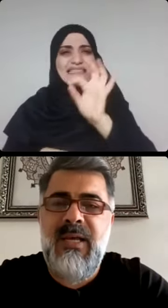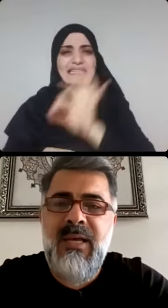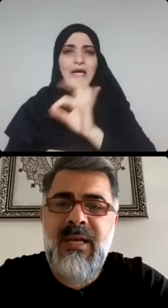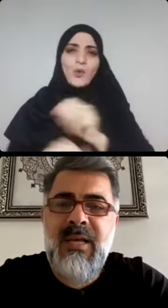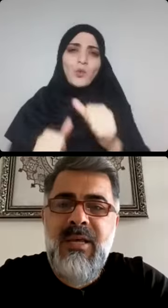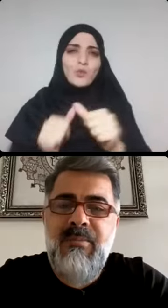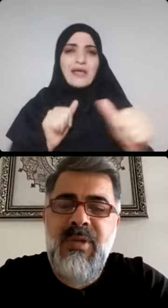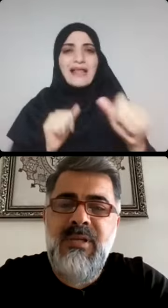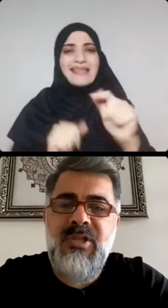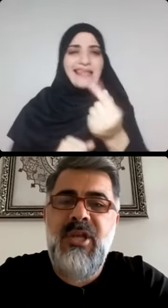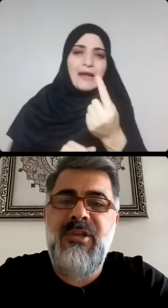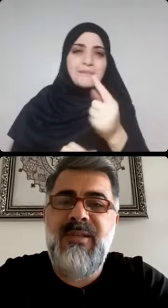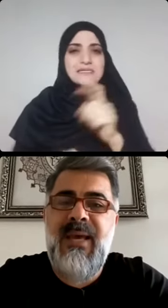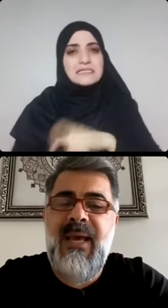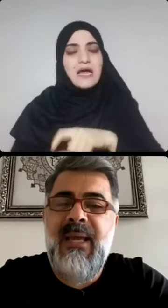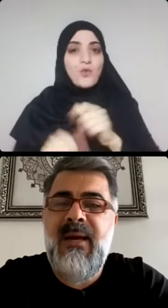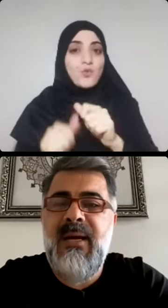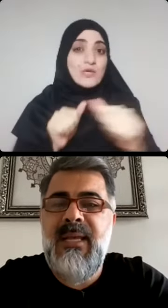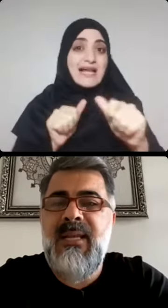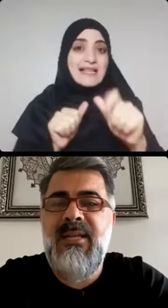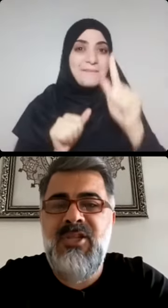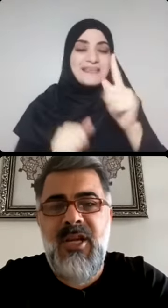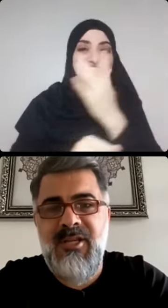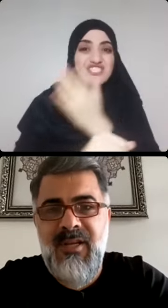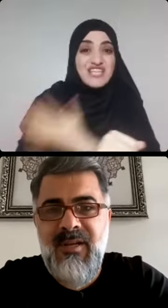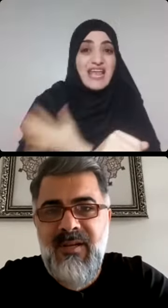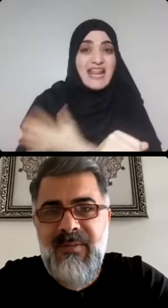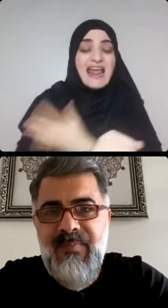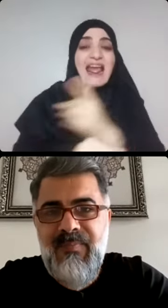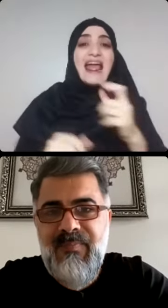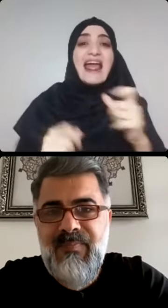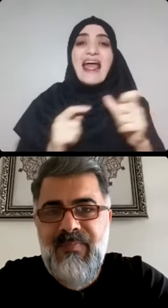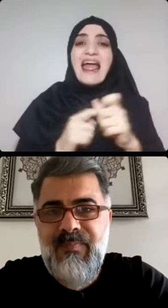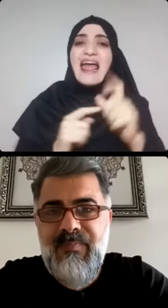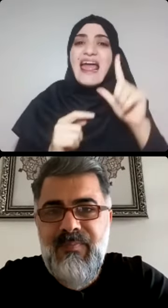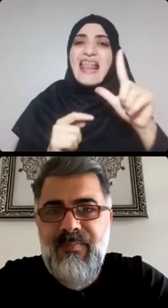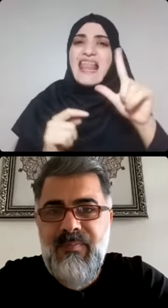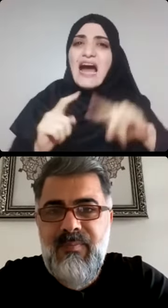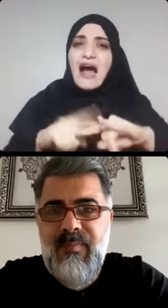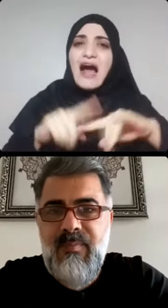uzaklıkta bir şehirde, El Halil şehri.